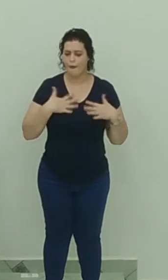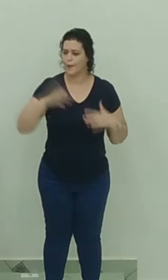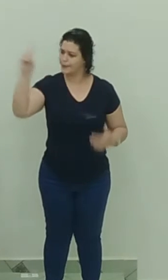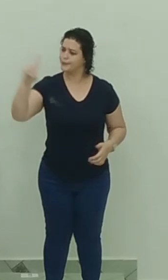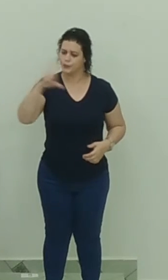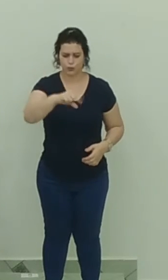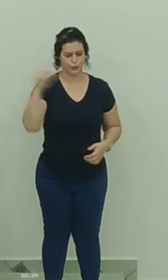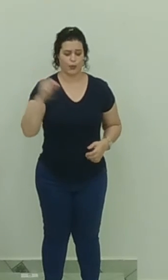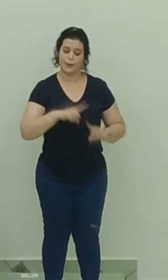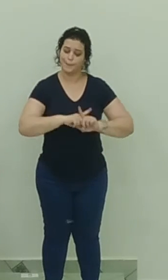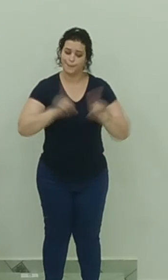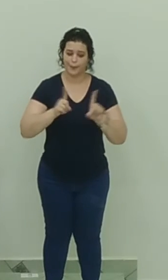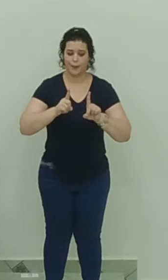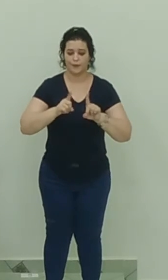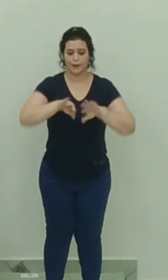Fora do reino.